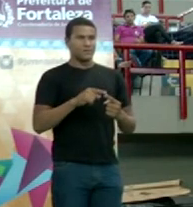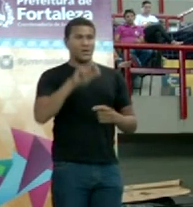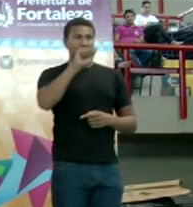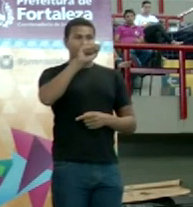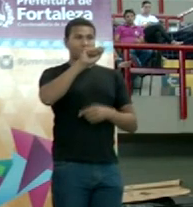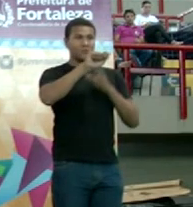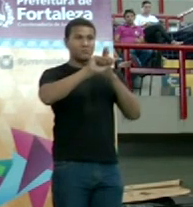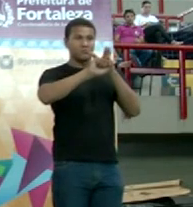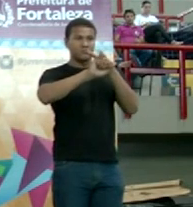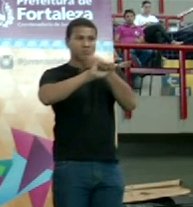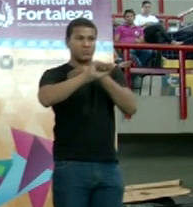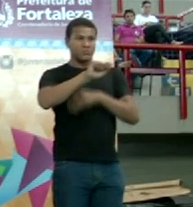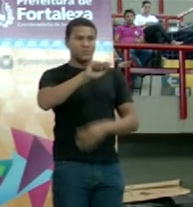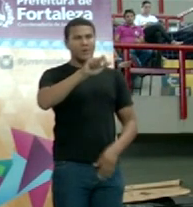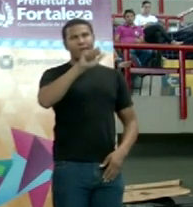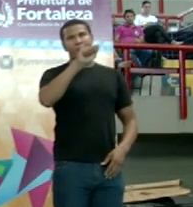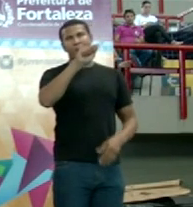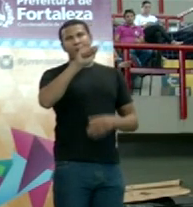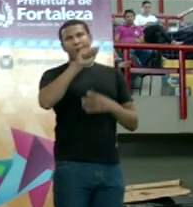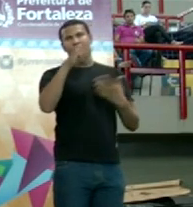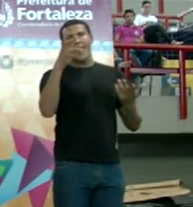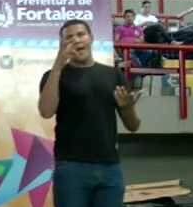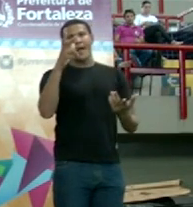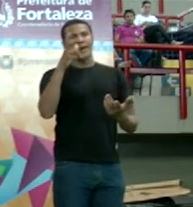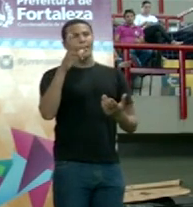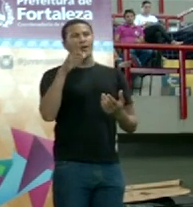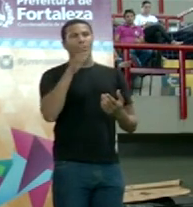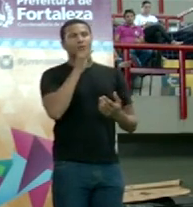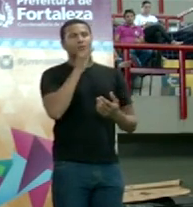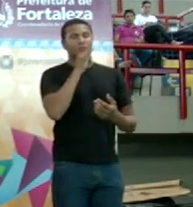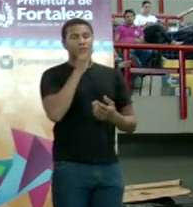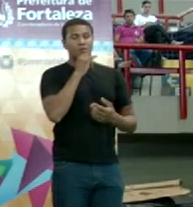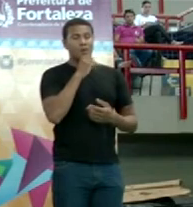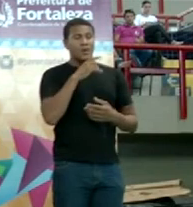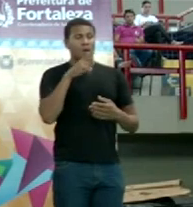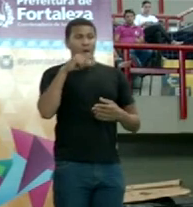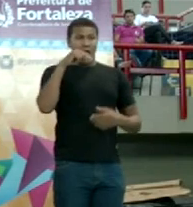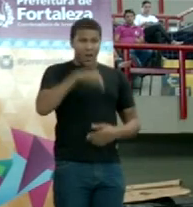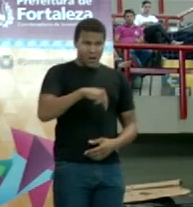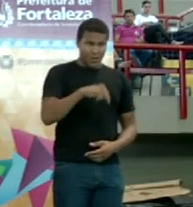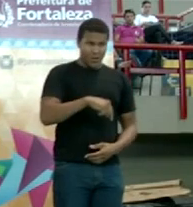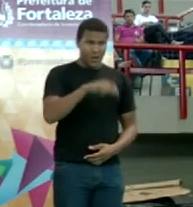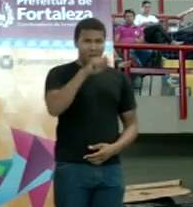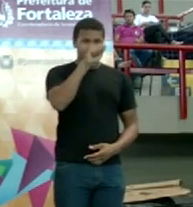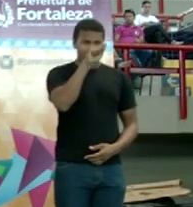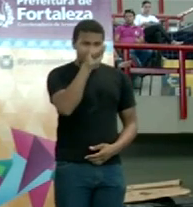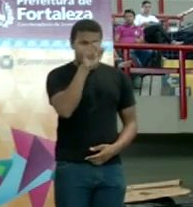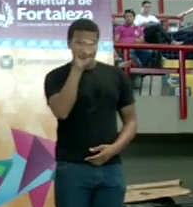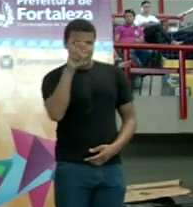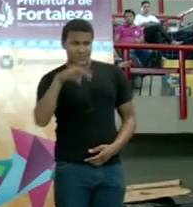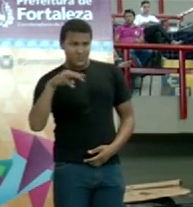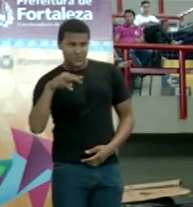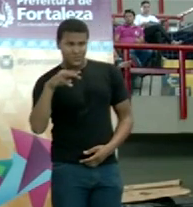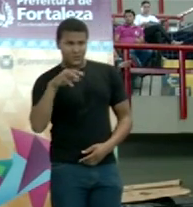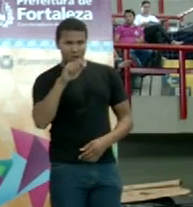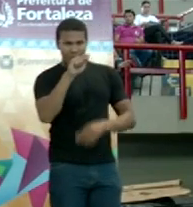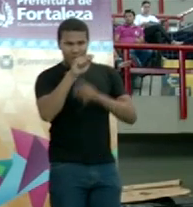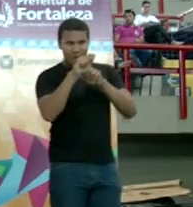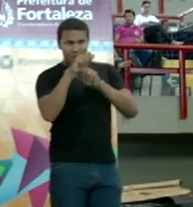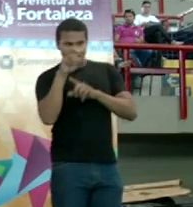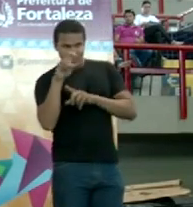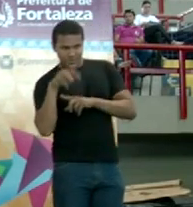dissesse assim, daqui a 5 minutos encerraremos nosso encontro. É futuro, daqui a 5